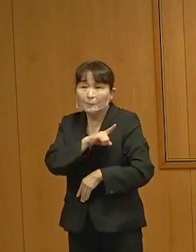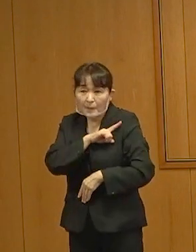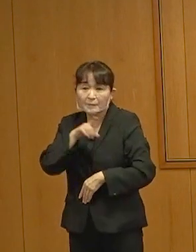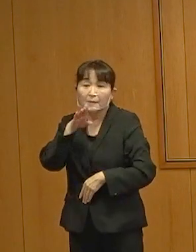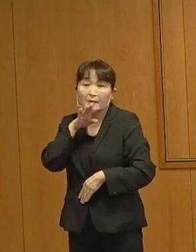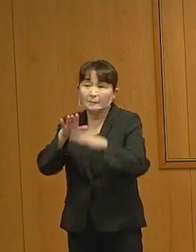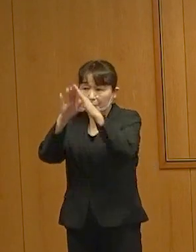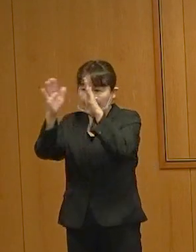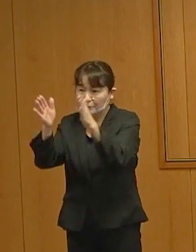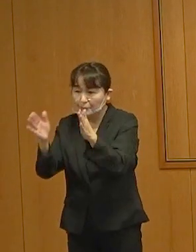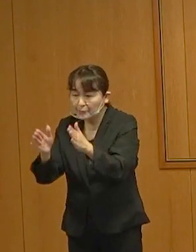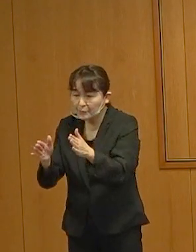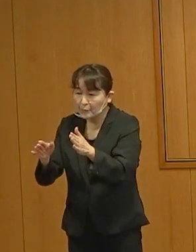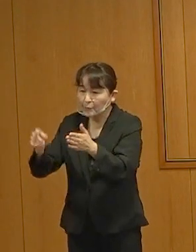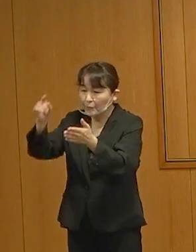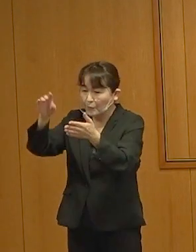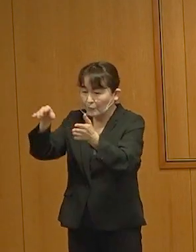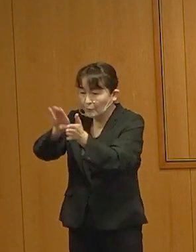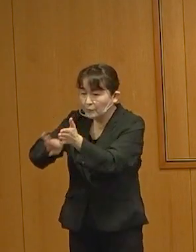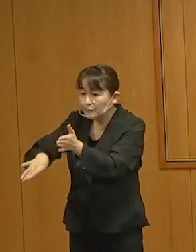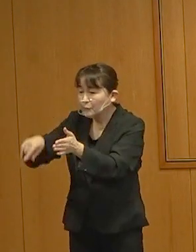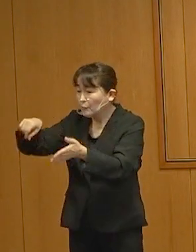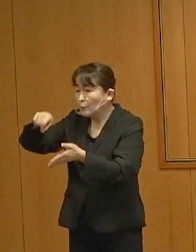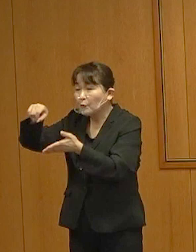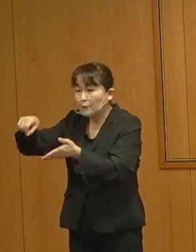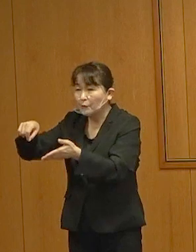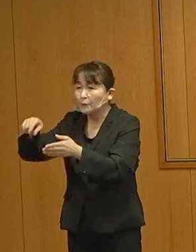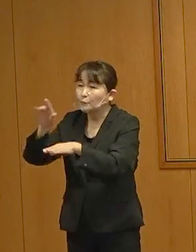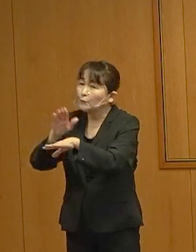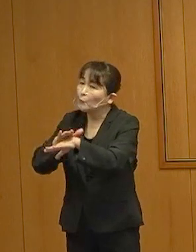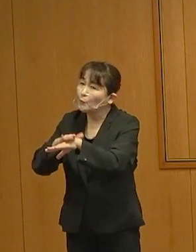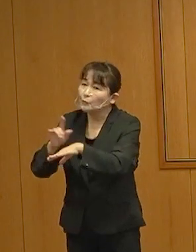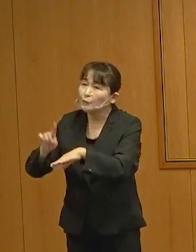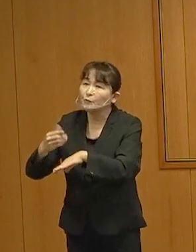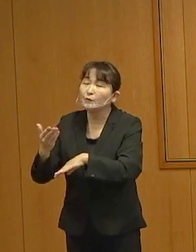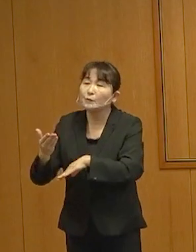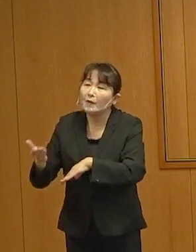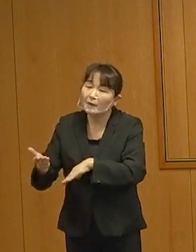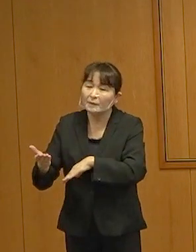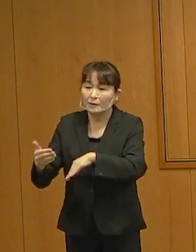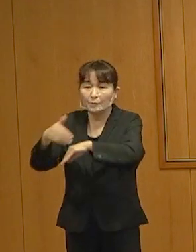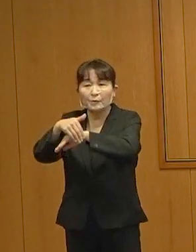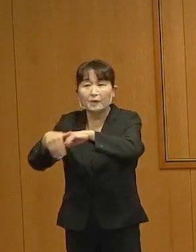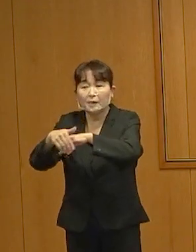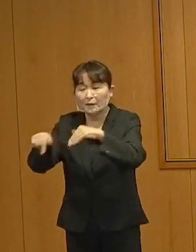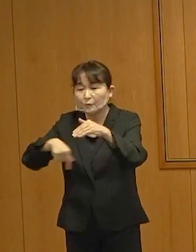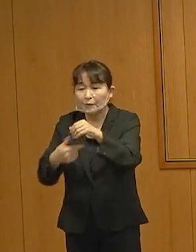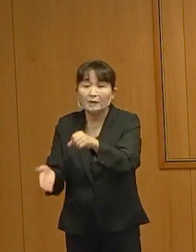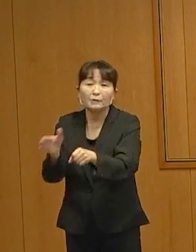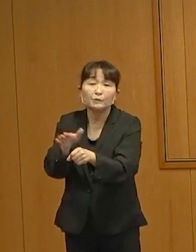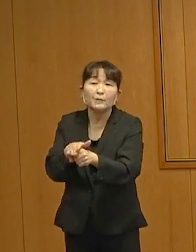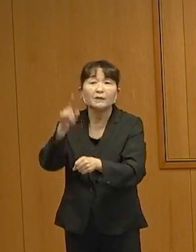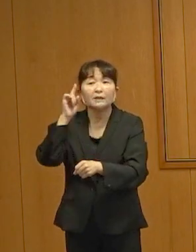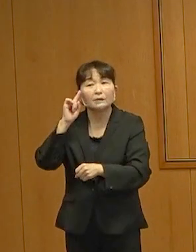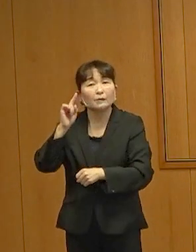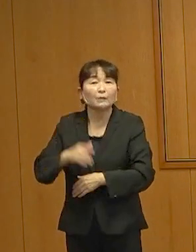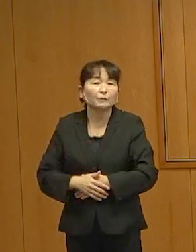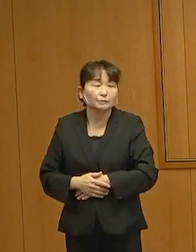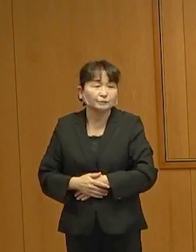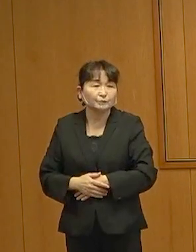ふうに処理をするかっていうことの、順序立てた計画をしていきたいというふうに考えています。